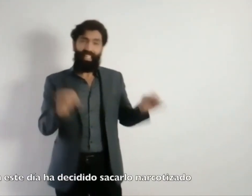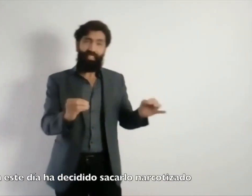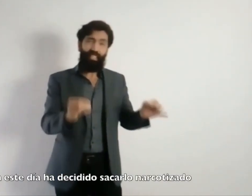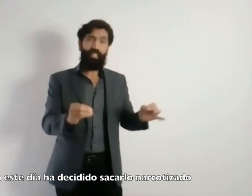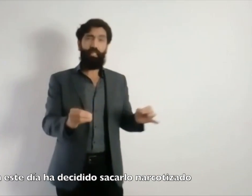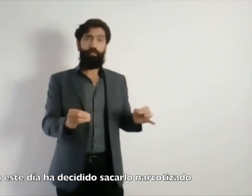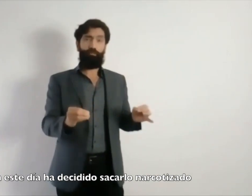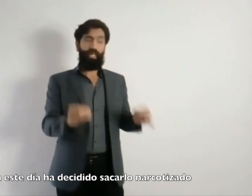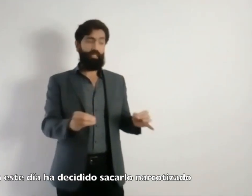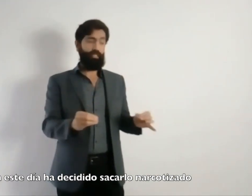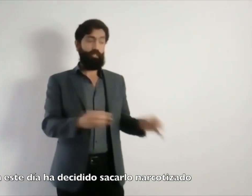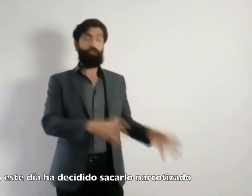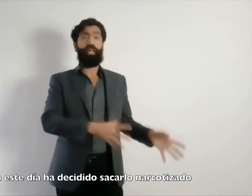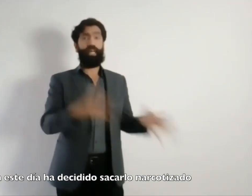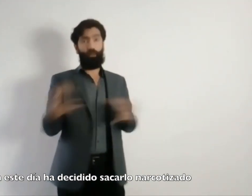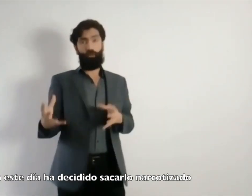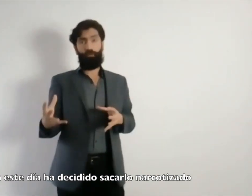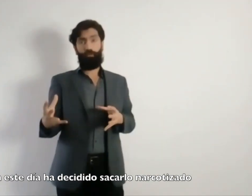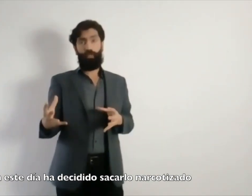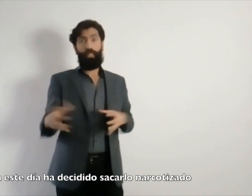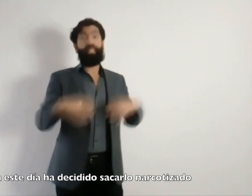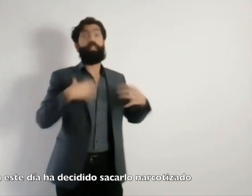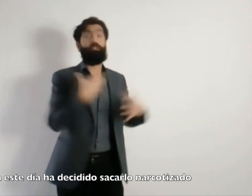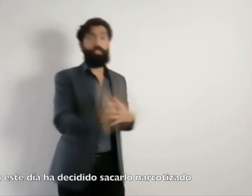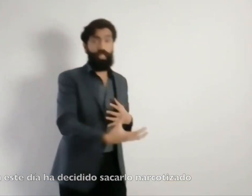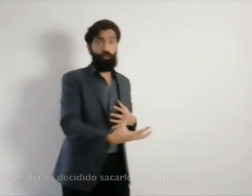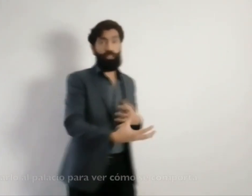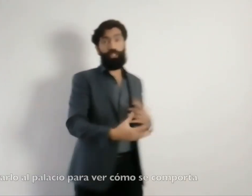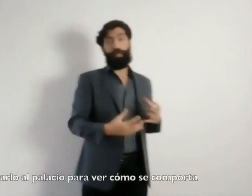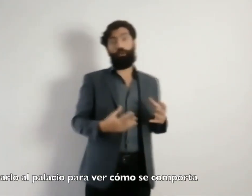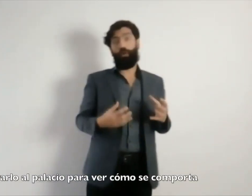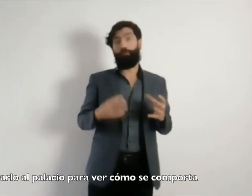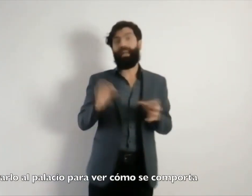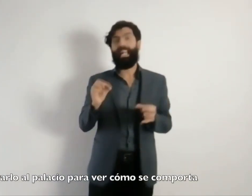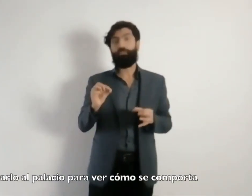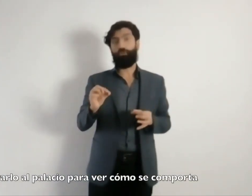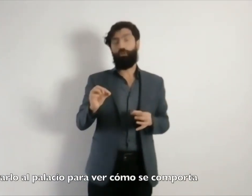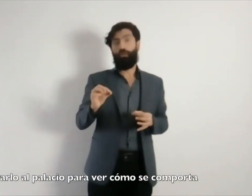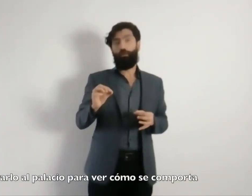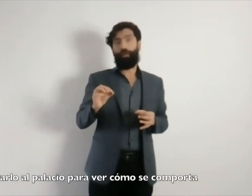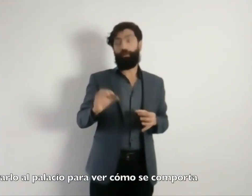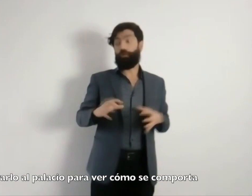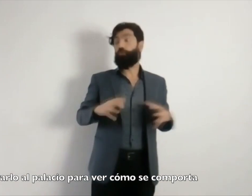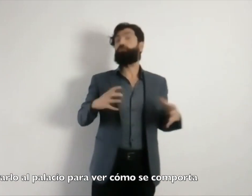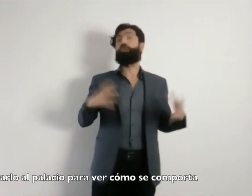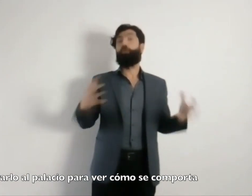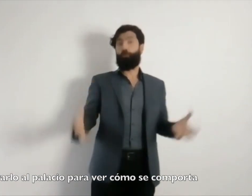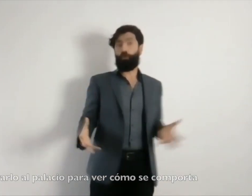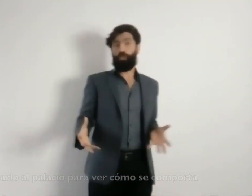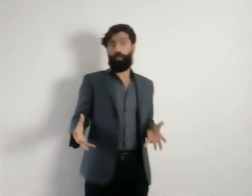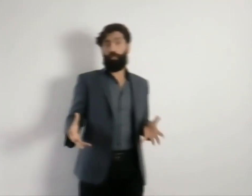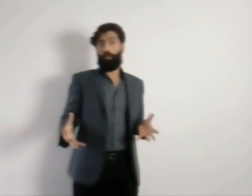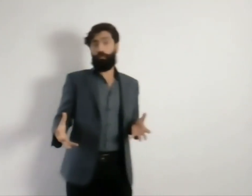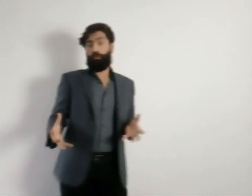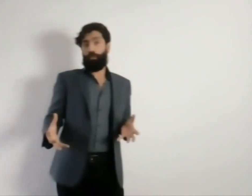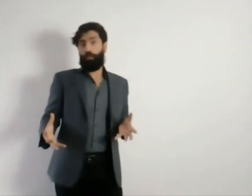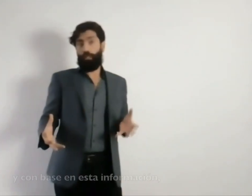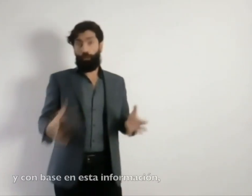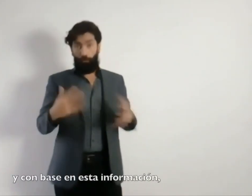este día ha decidido sacarlo, narcotizado y llevarlo al palacio para ver cómo se comporta. Y con